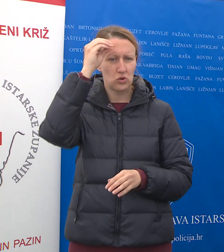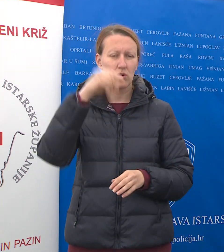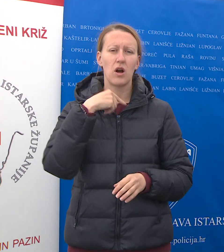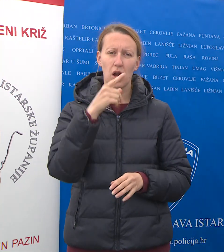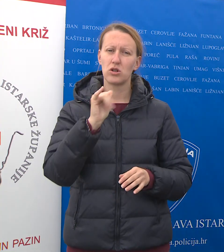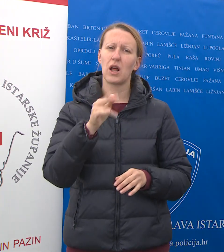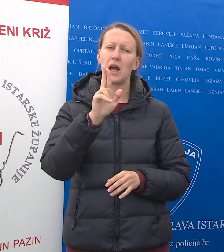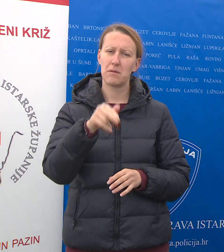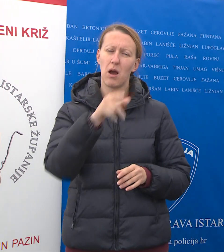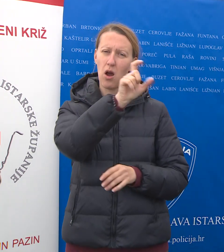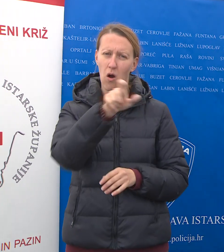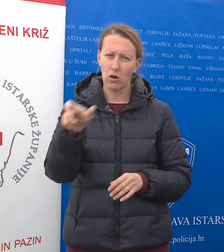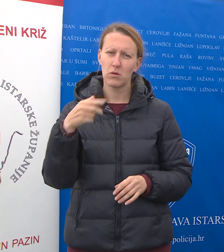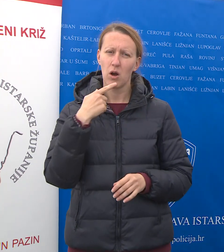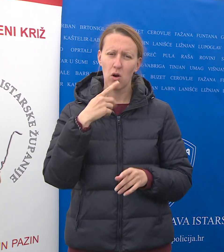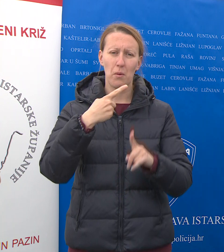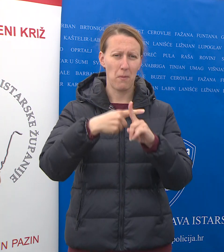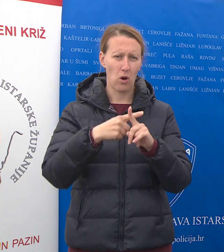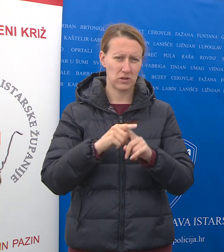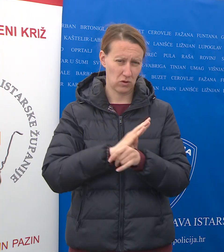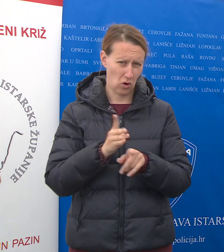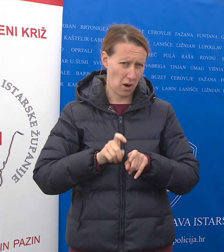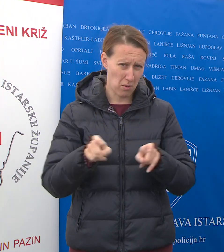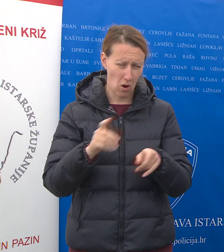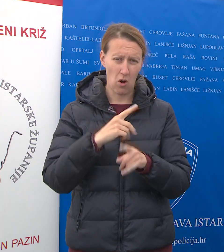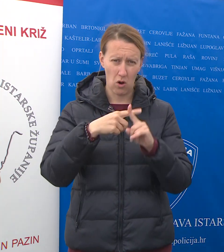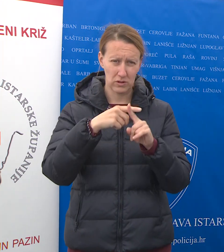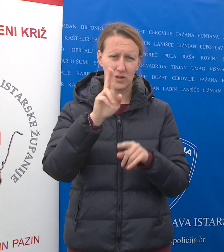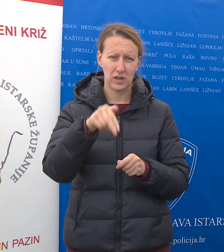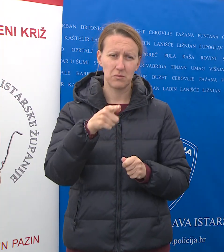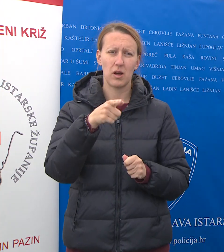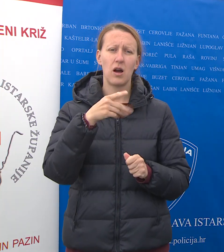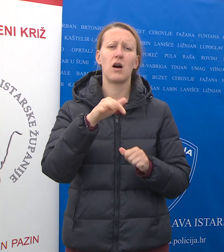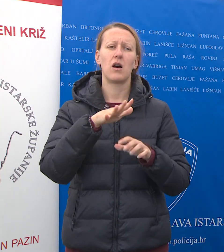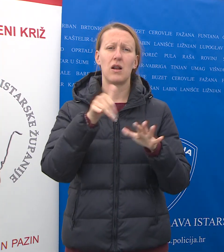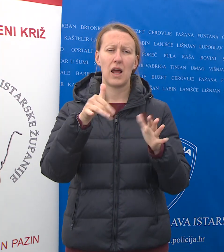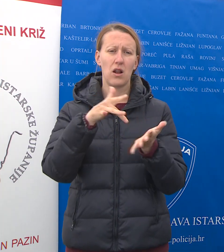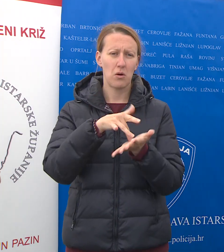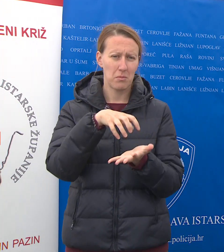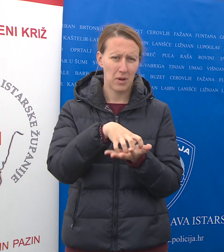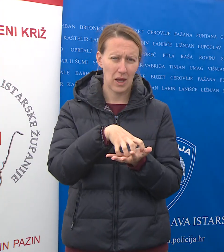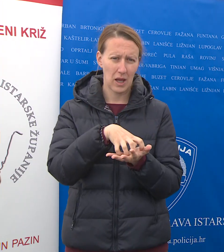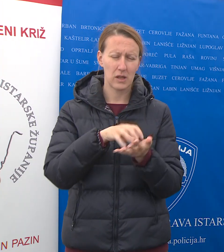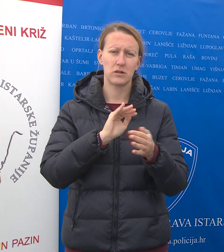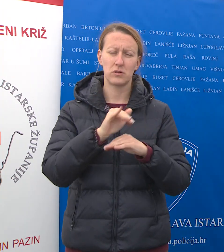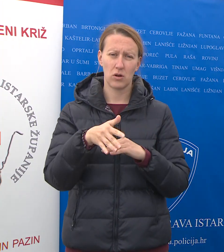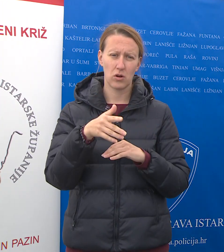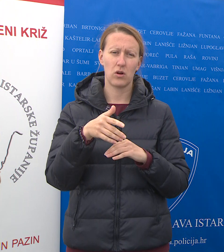preporuča da imamo pacijente koji su pozitivni na COVID, da ih imamo kohortirano na jednom mjestu